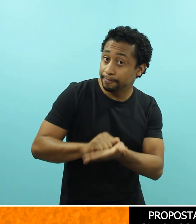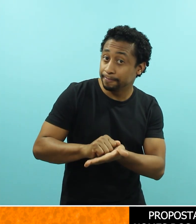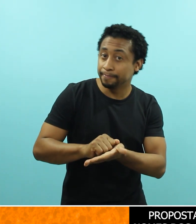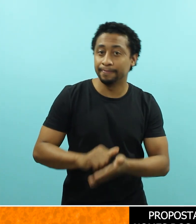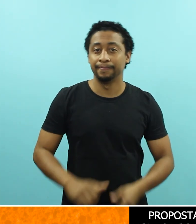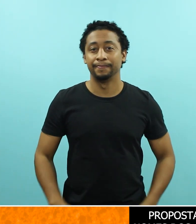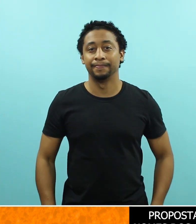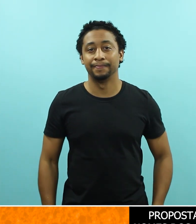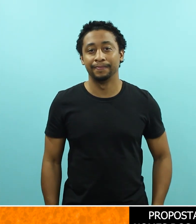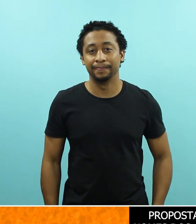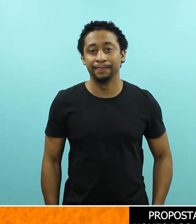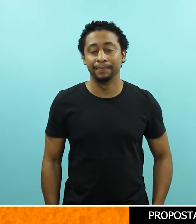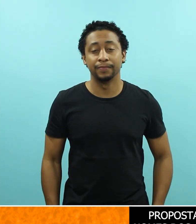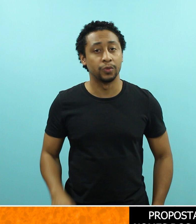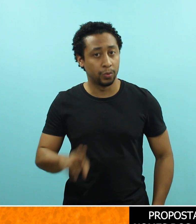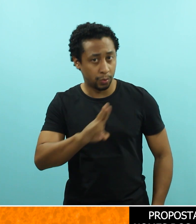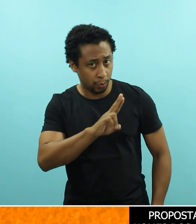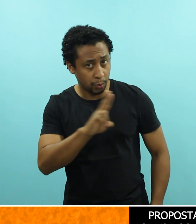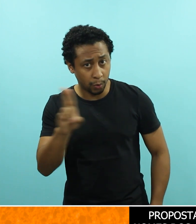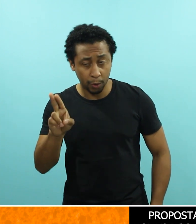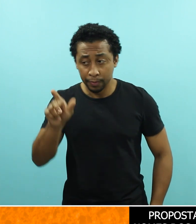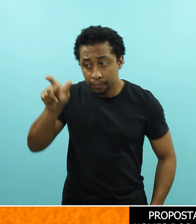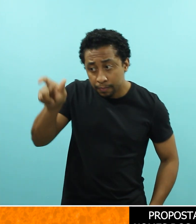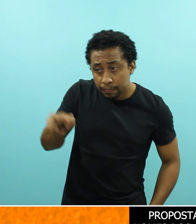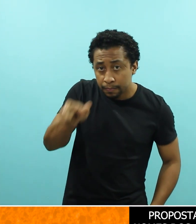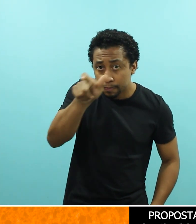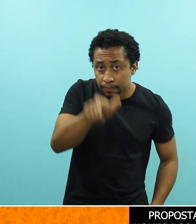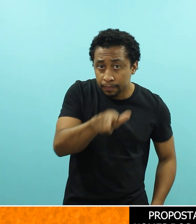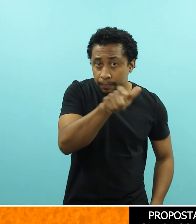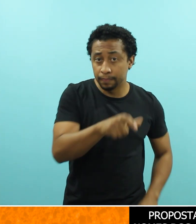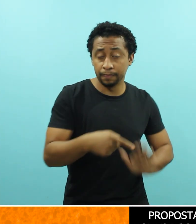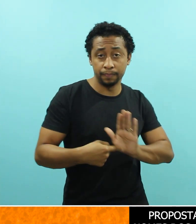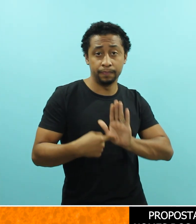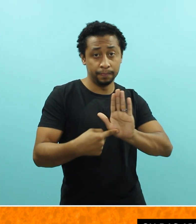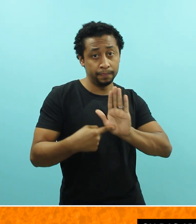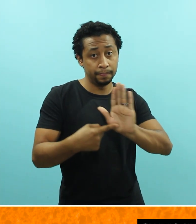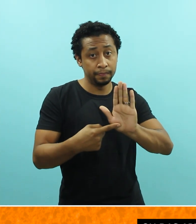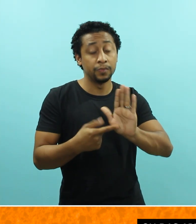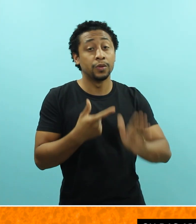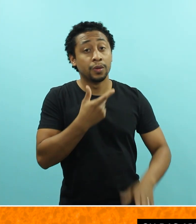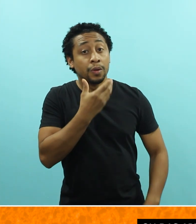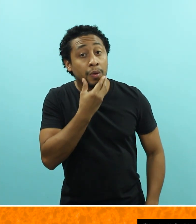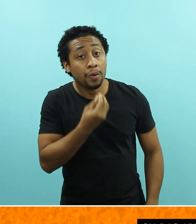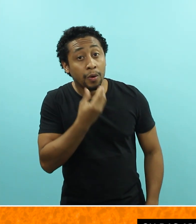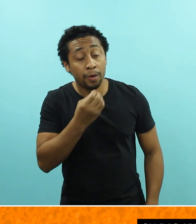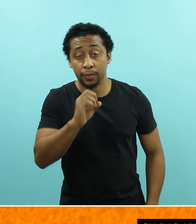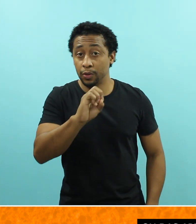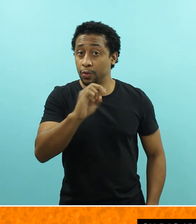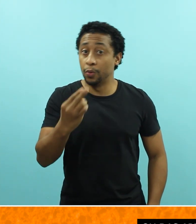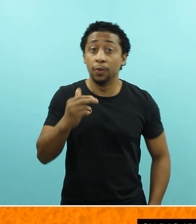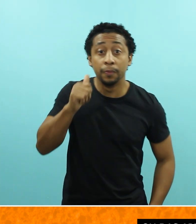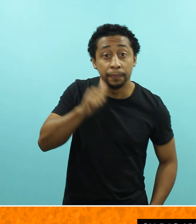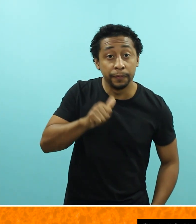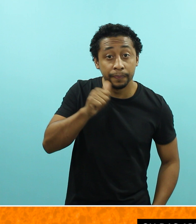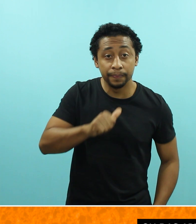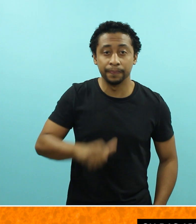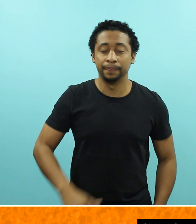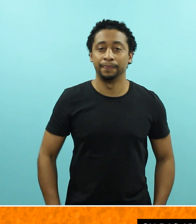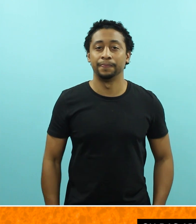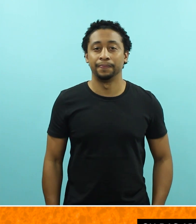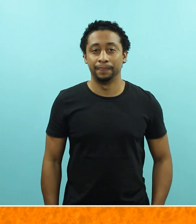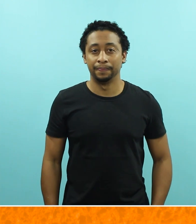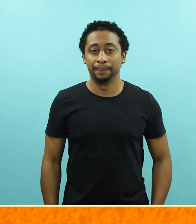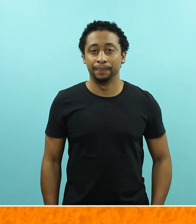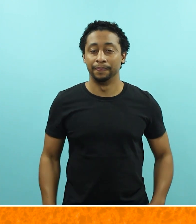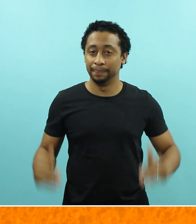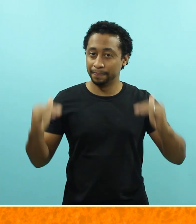Propostas inscritas. Nomes dos apresentadores ou das apresentadoras.